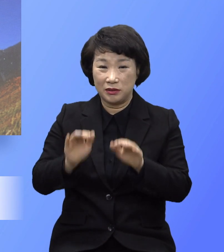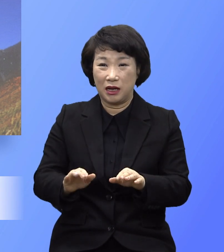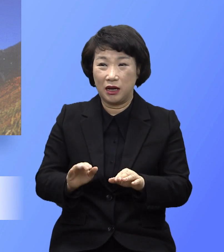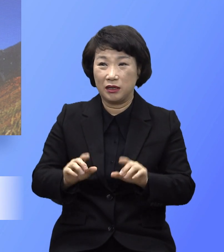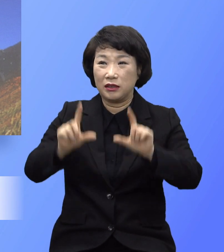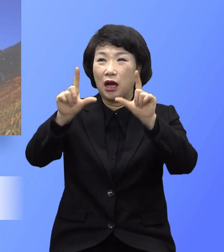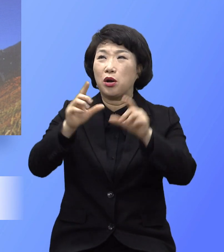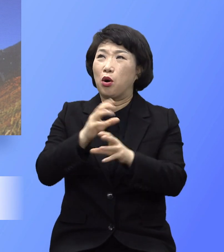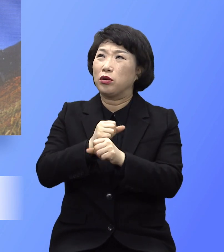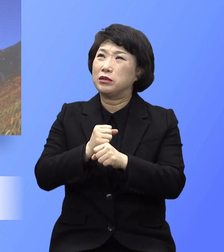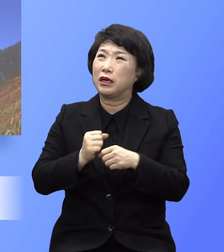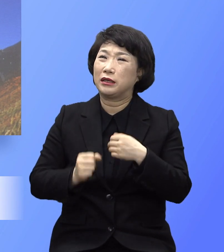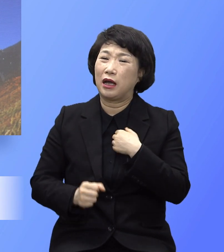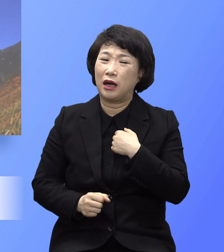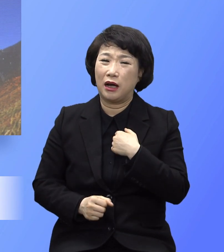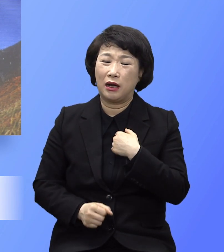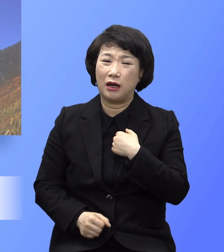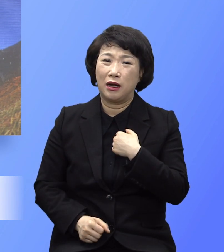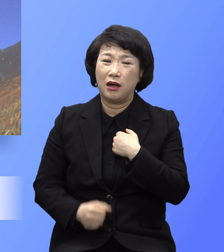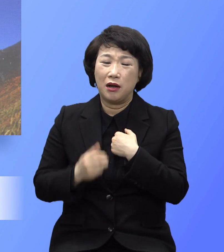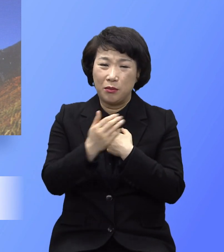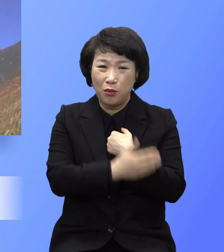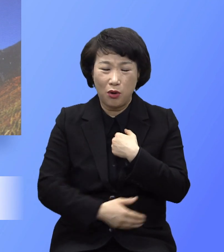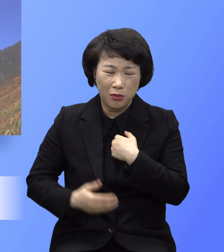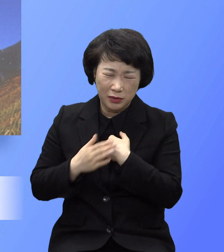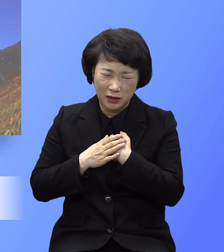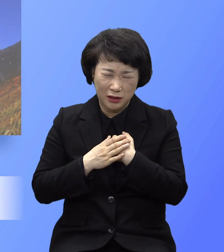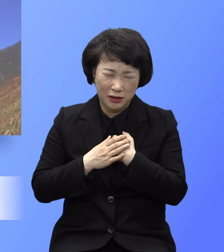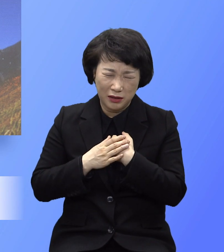어느 날인가 내 몸이 다